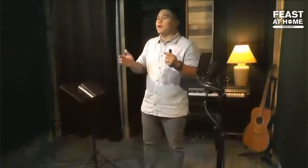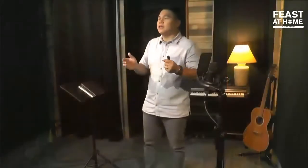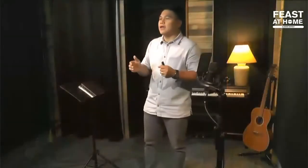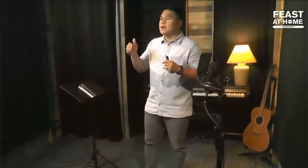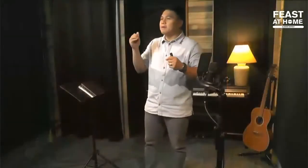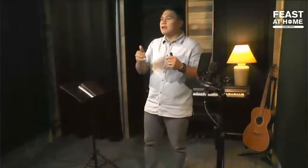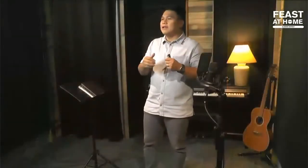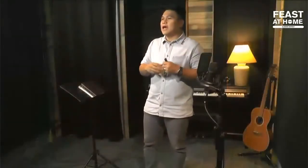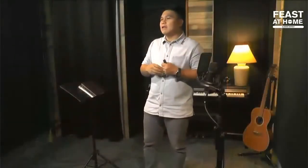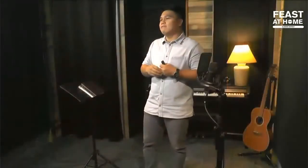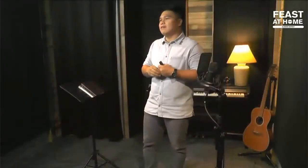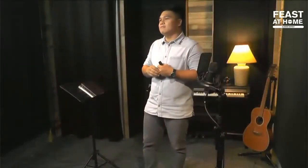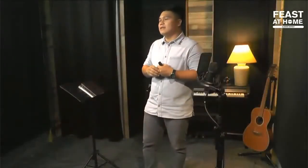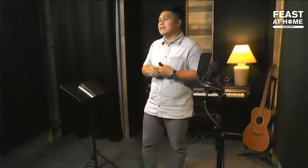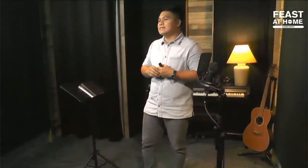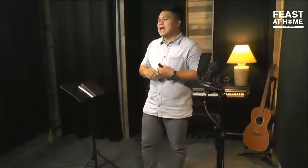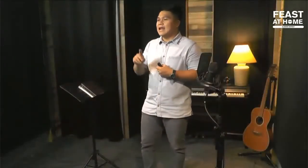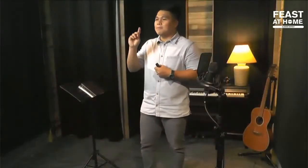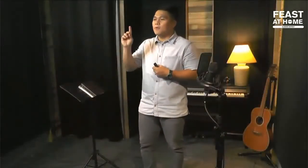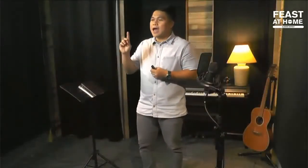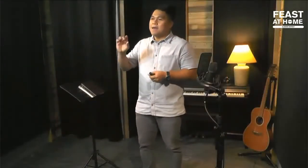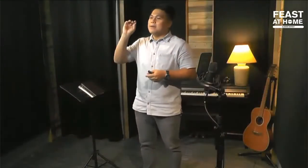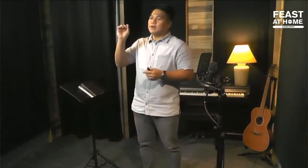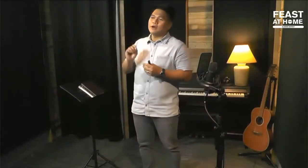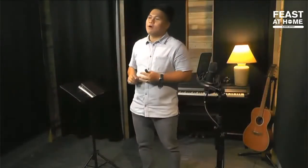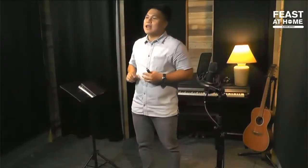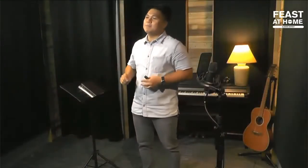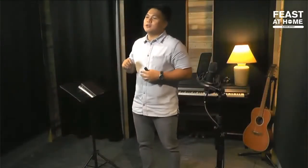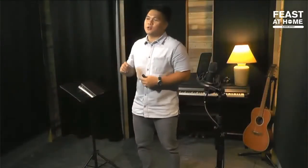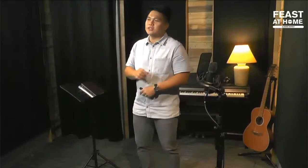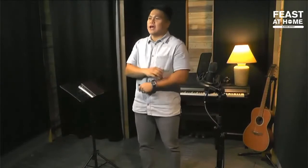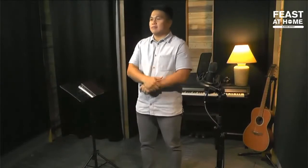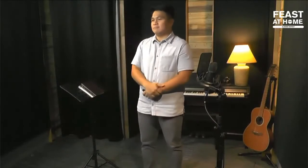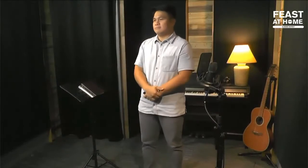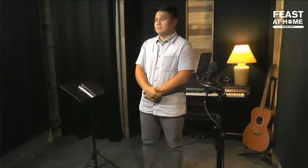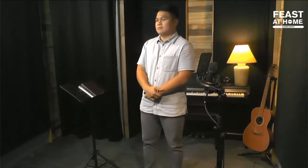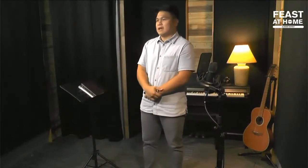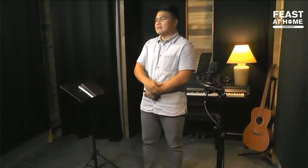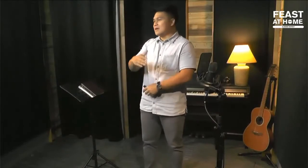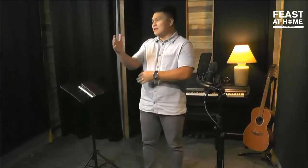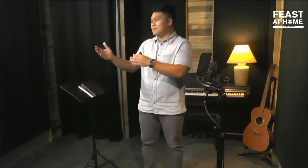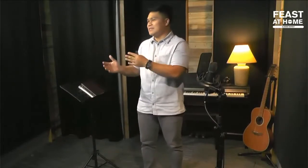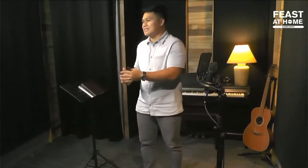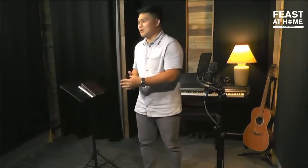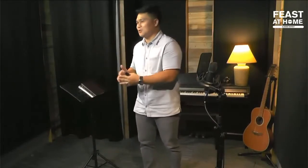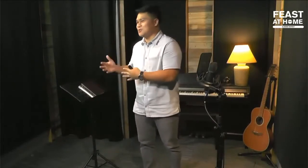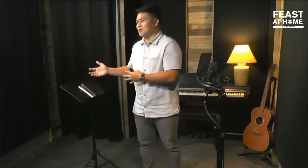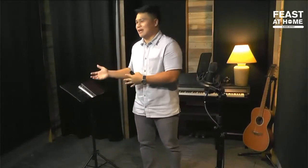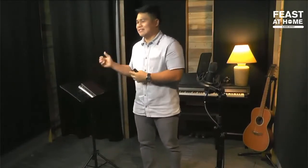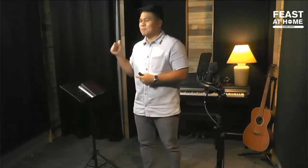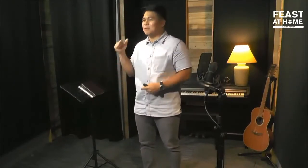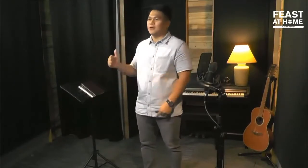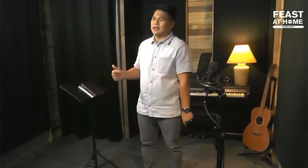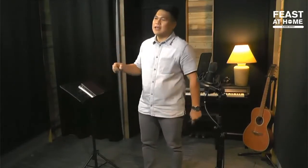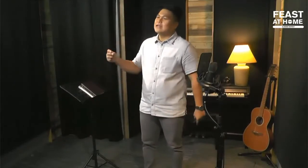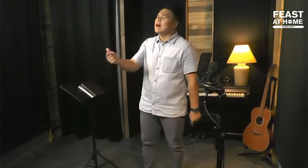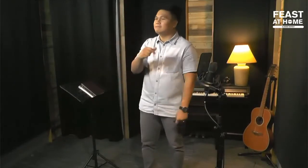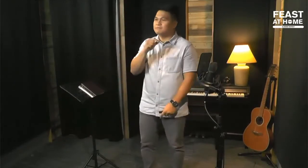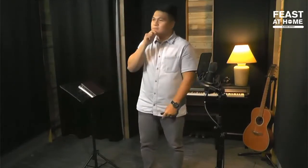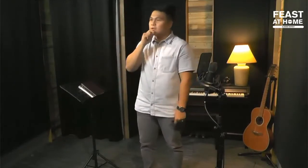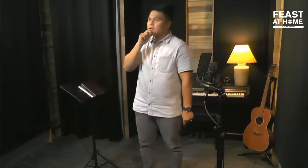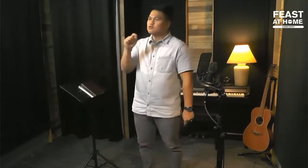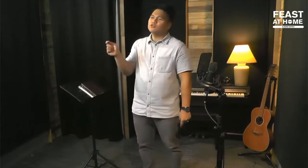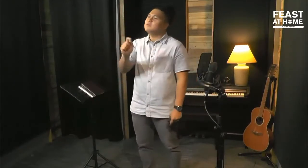hindi pwede. Malilate tayo ng 5 minutes. Alam ko na. Mayroon akong alam na shortcut. Ang sabi ng misis ko ito, si Moriel, sabi ni Moriel,